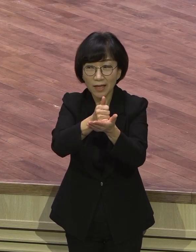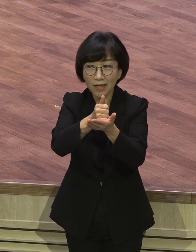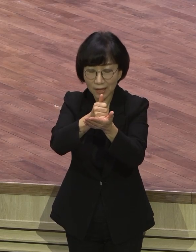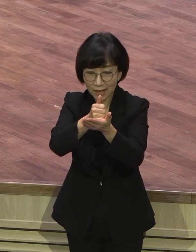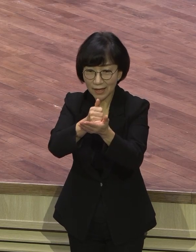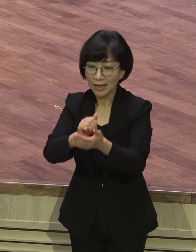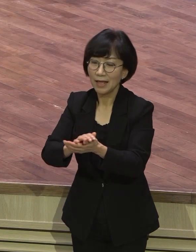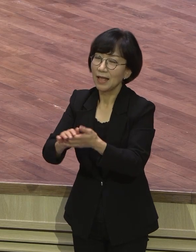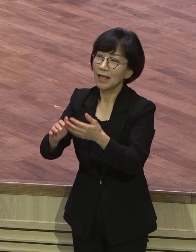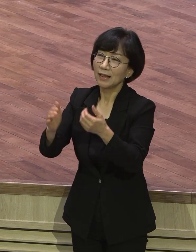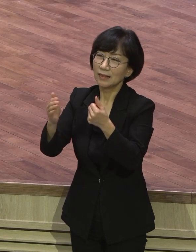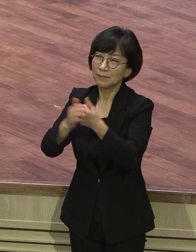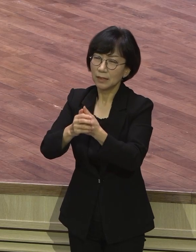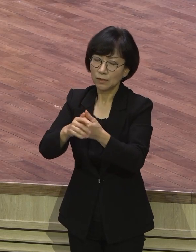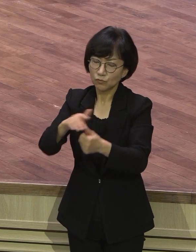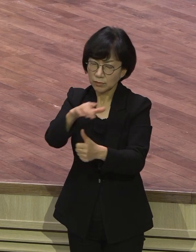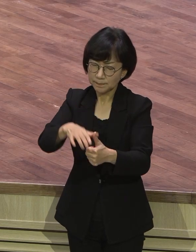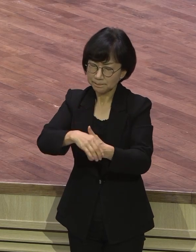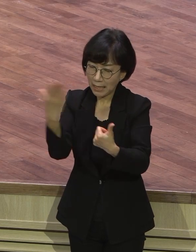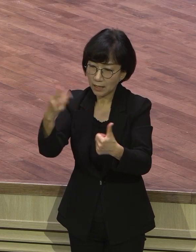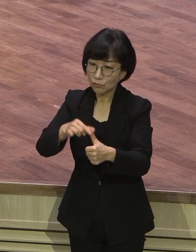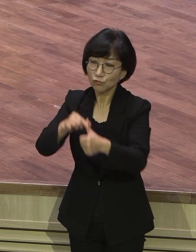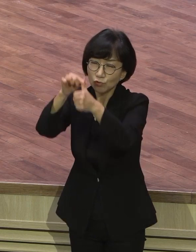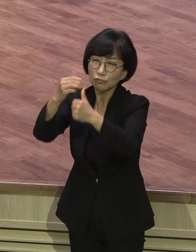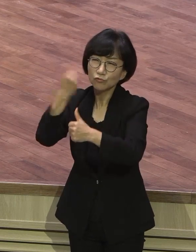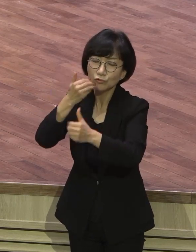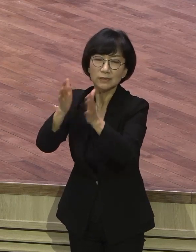지속적으로 반복적으로 말씀하셨어요.